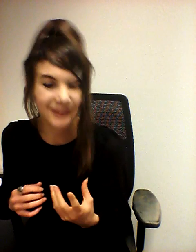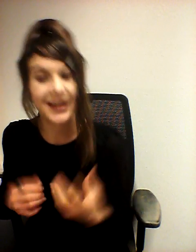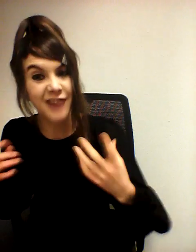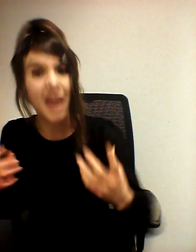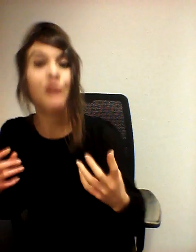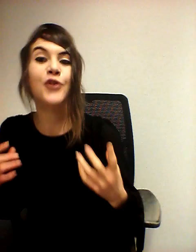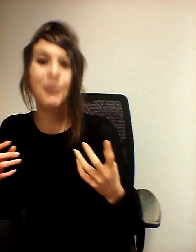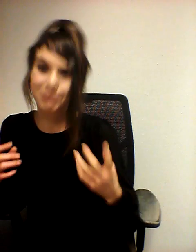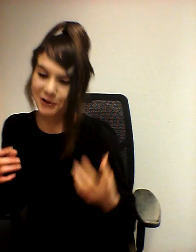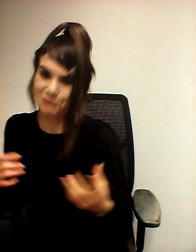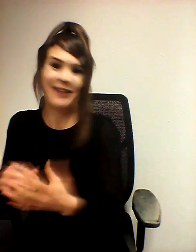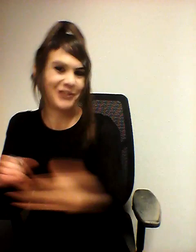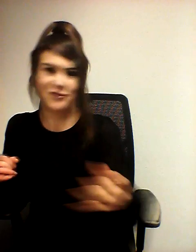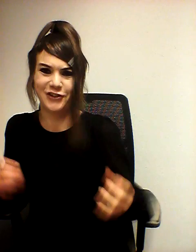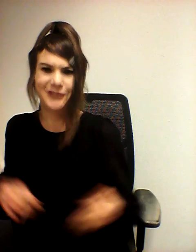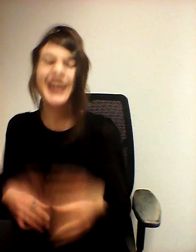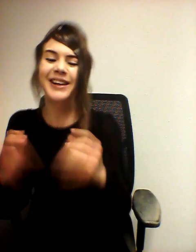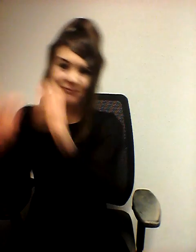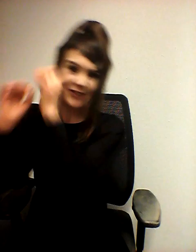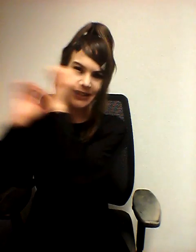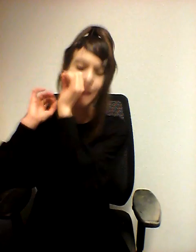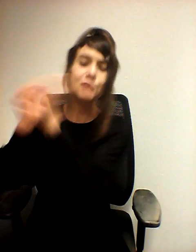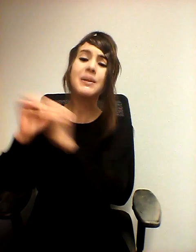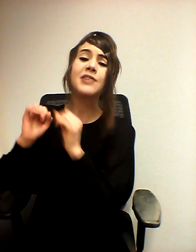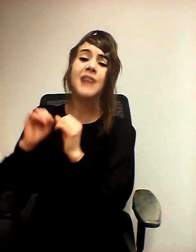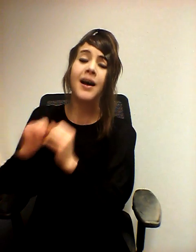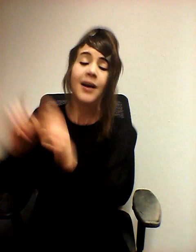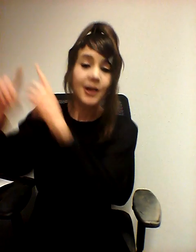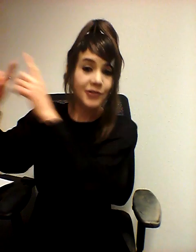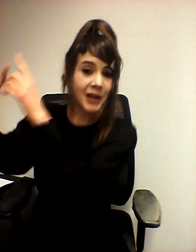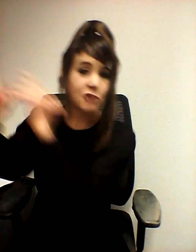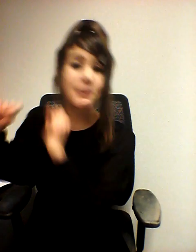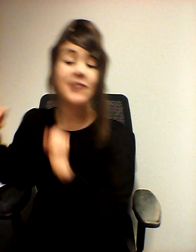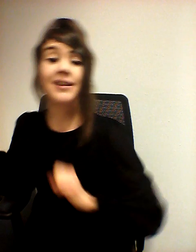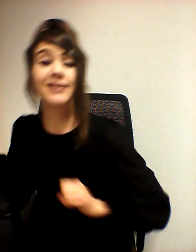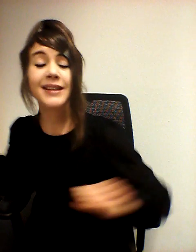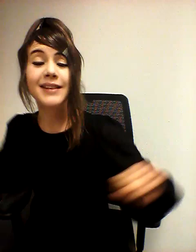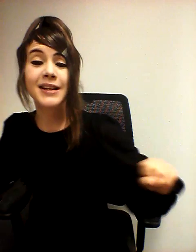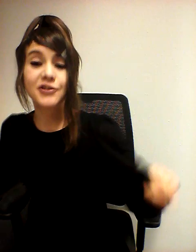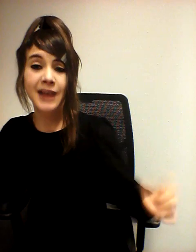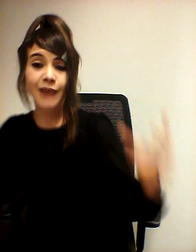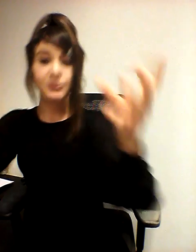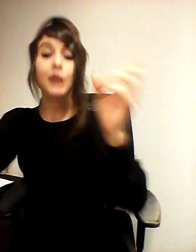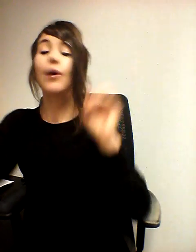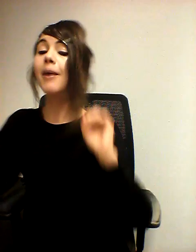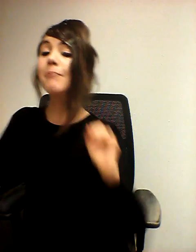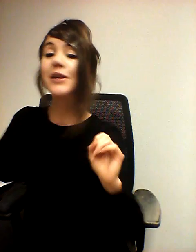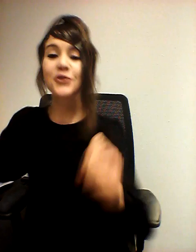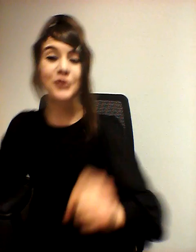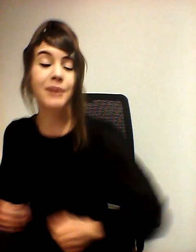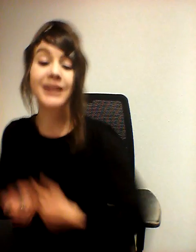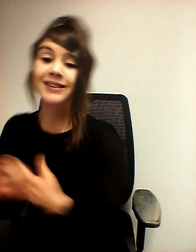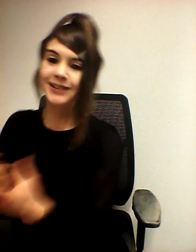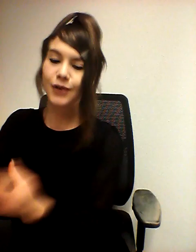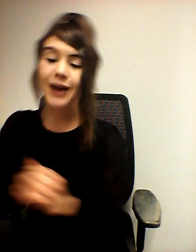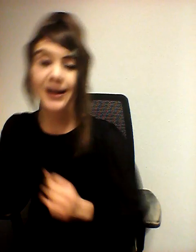het endoplasmatisch reticulum van jouw spiercellen. Zijn jouw spiercellen niet in staat om nieuwe aminozuurverbindingen, nieuwe eiwitten,